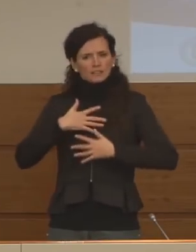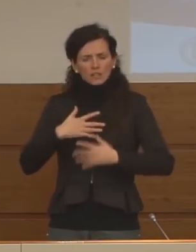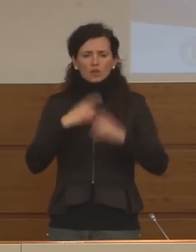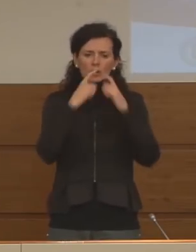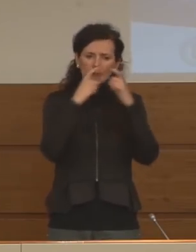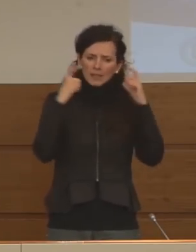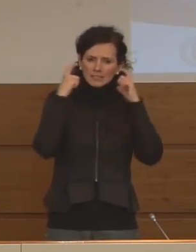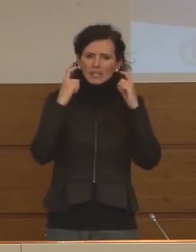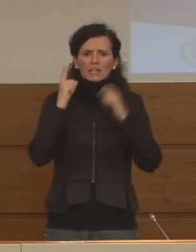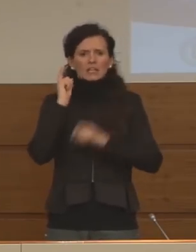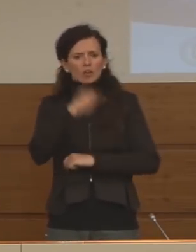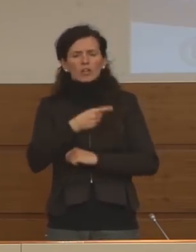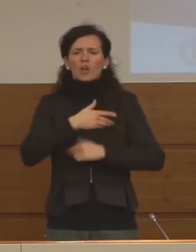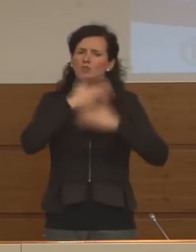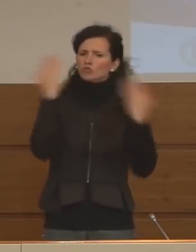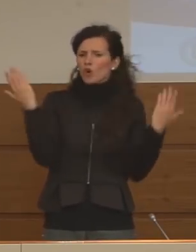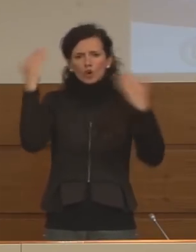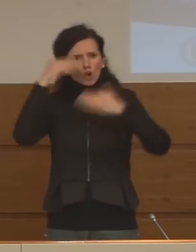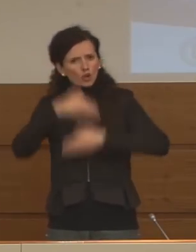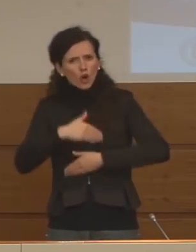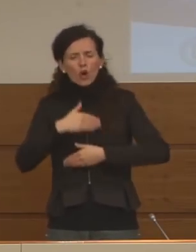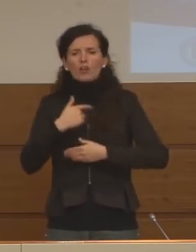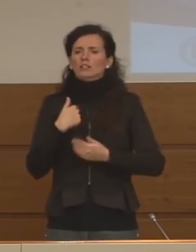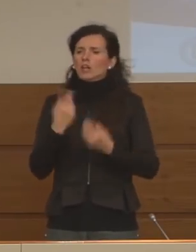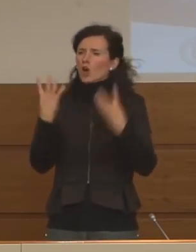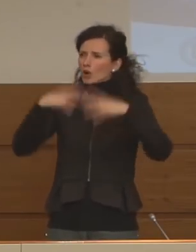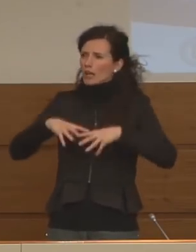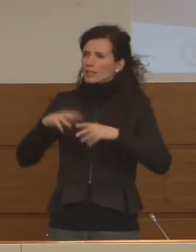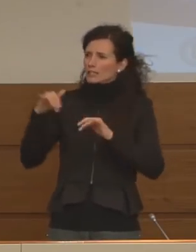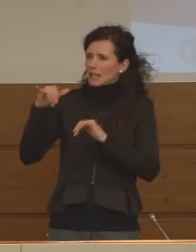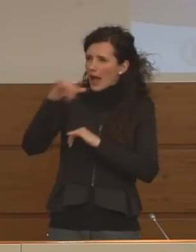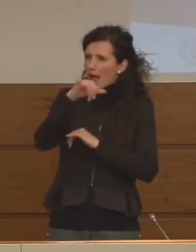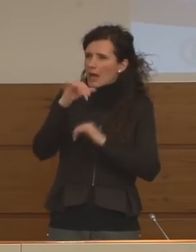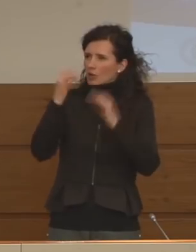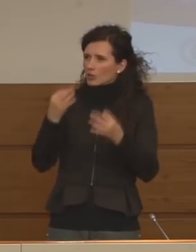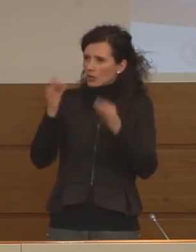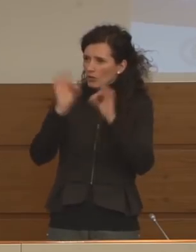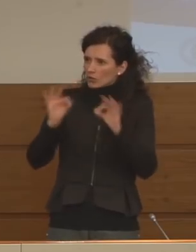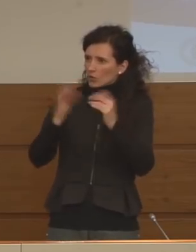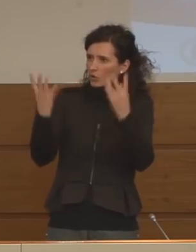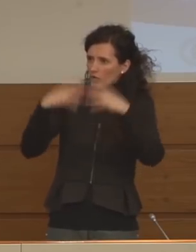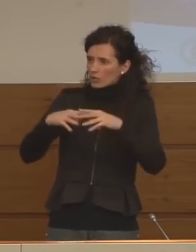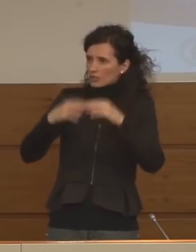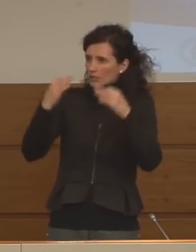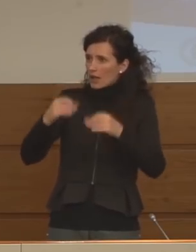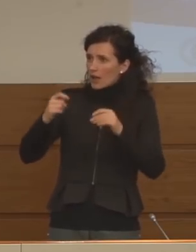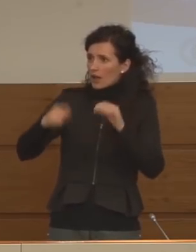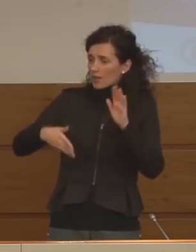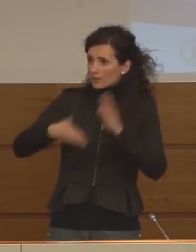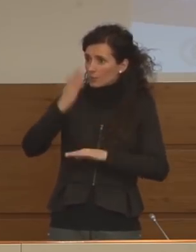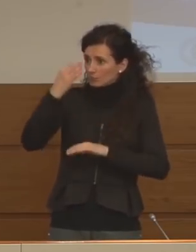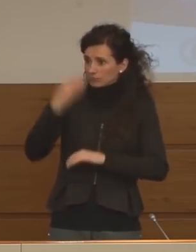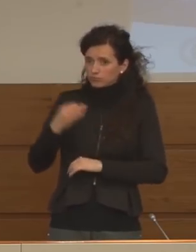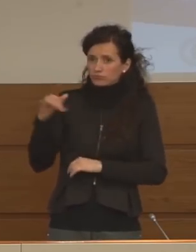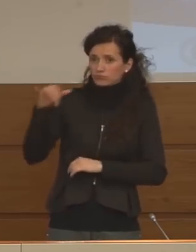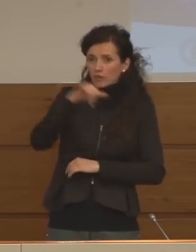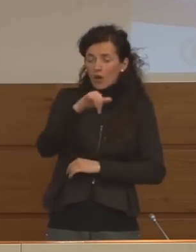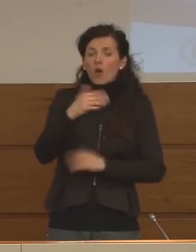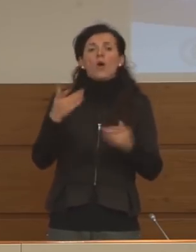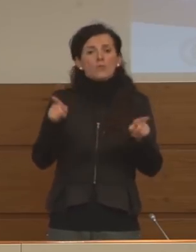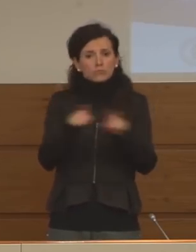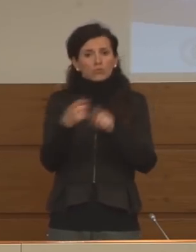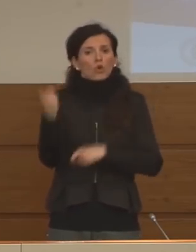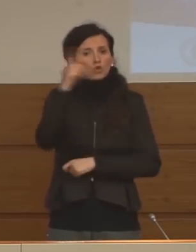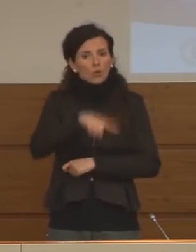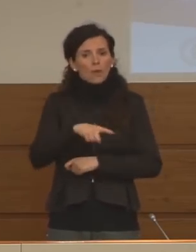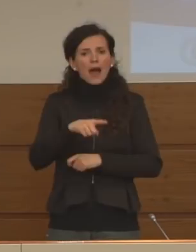organizziamo gli aerei per andarli a prendere e cerchiamo di velocizzare le ho detto da domani anche grazie